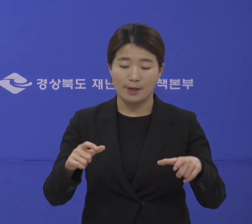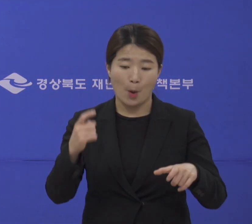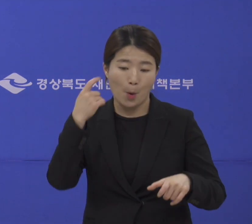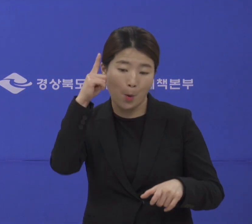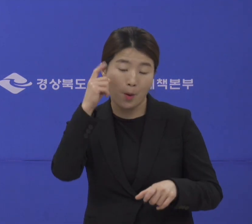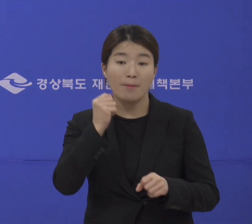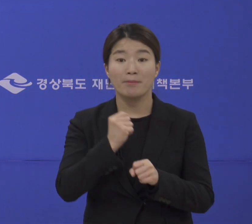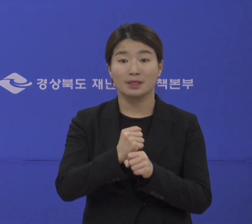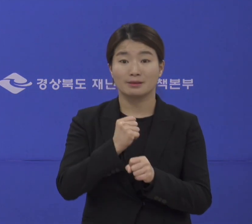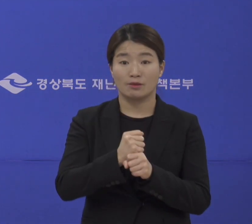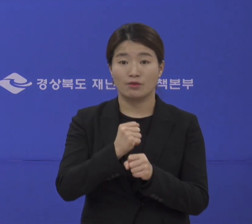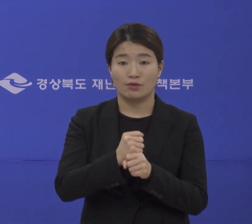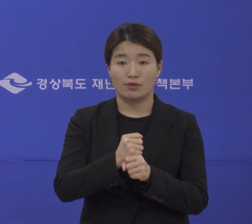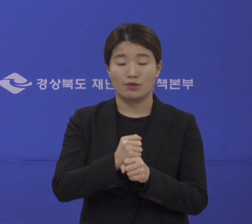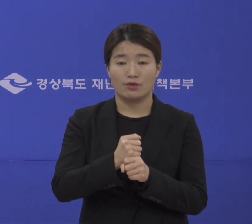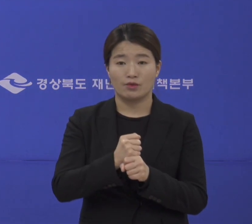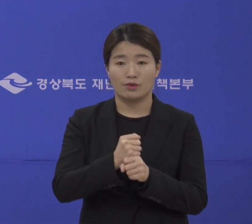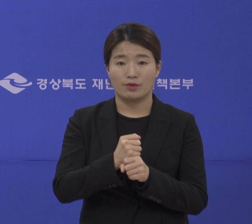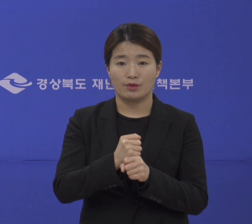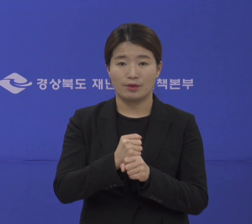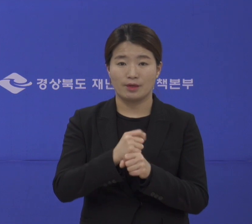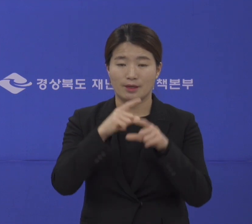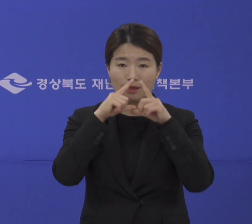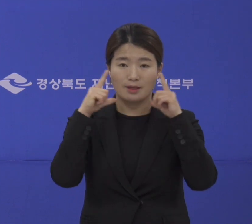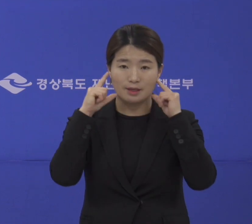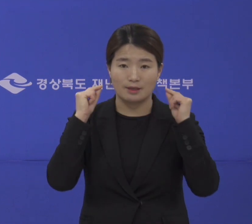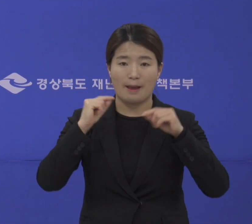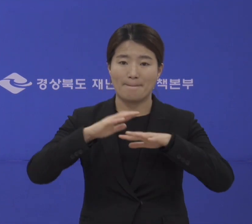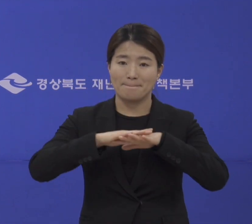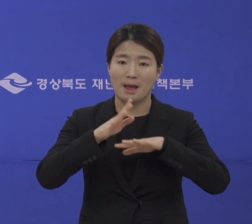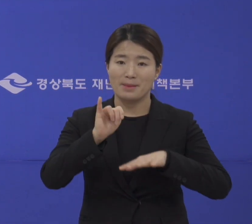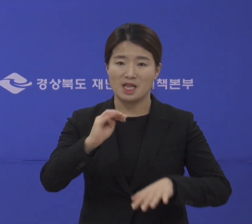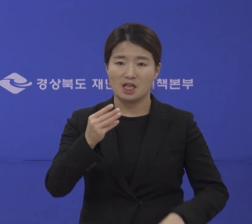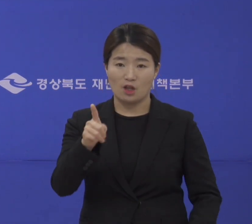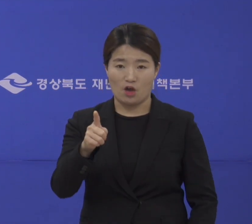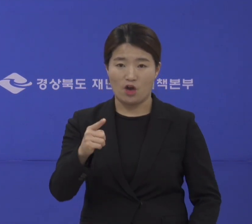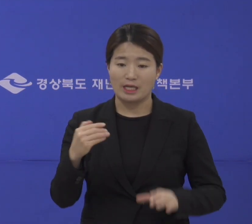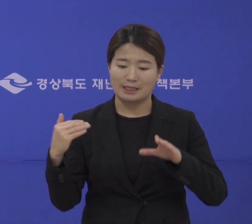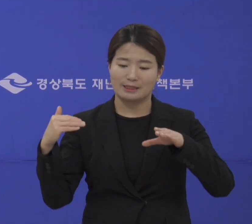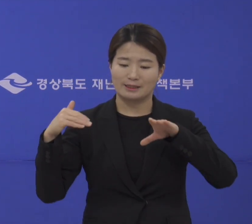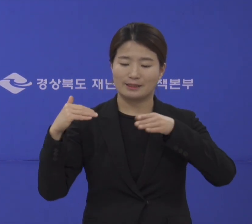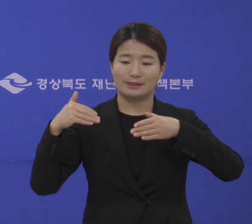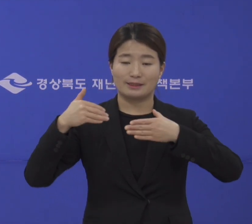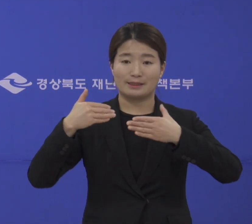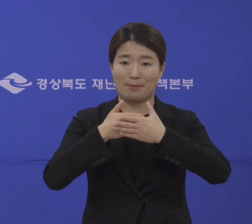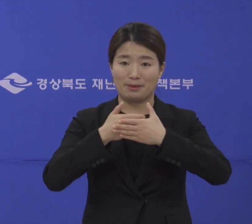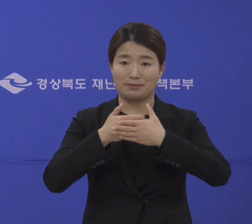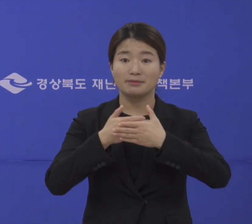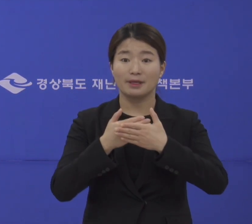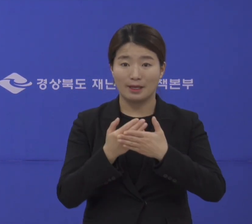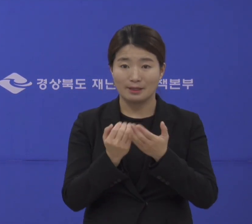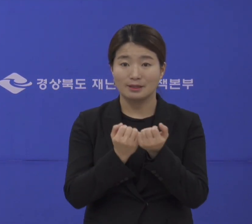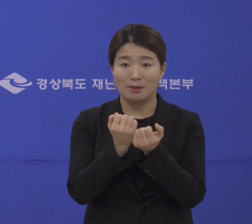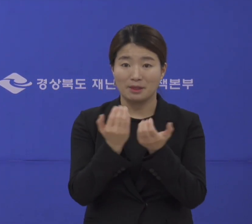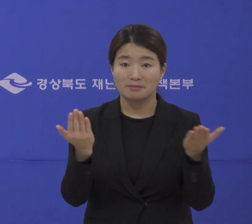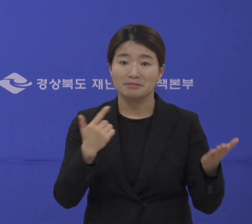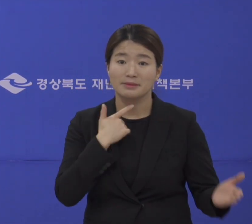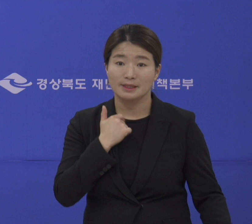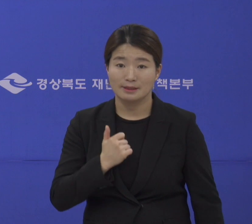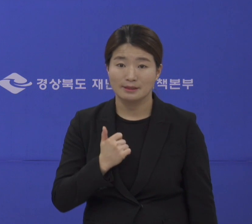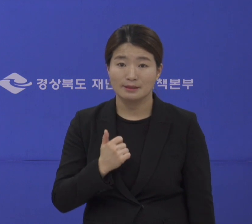개발해가 이제 필터를 삽입해서 쓰는 이 마스크를 제가 설명을